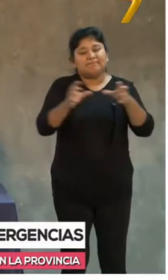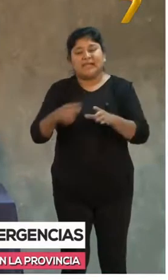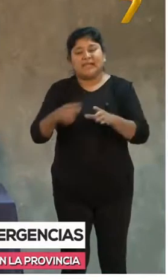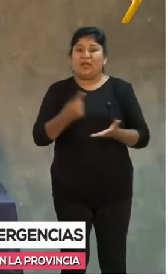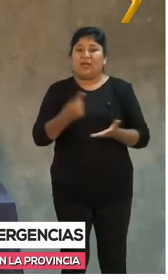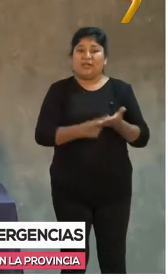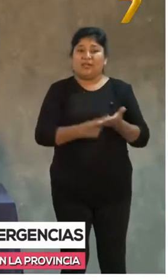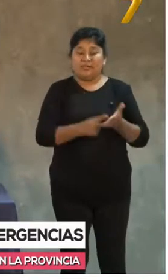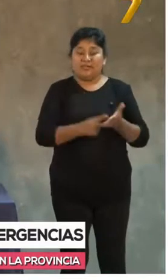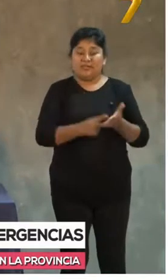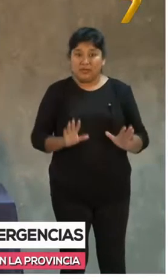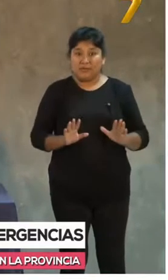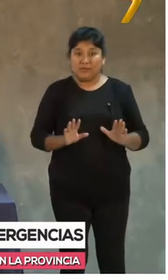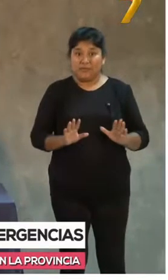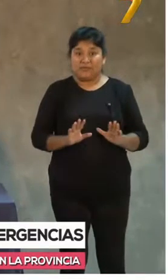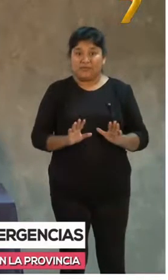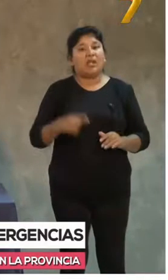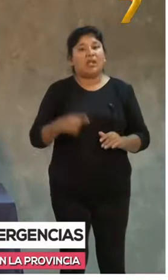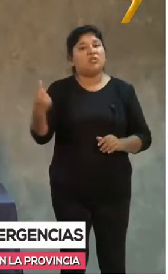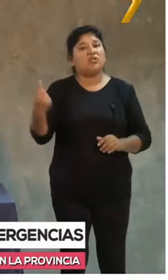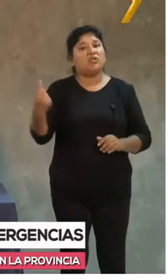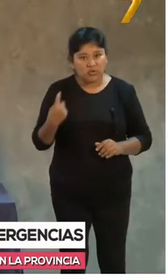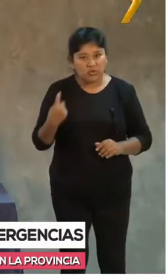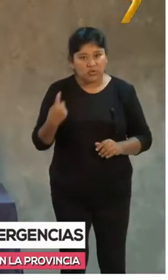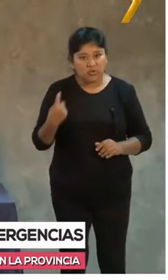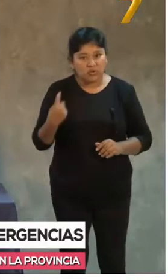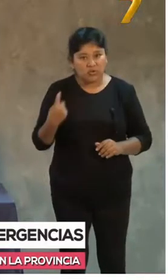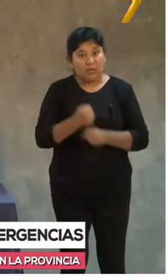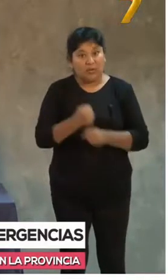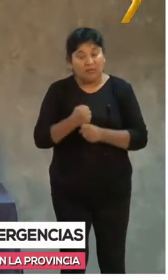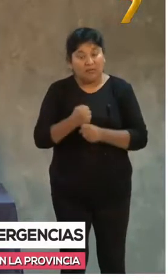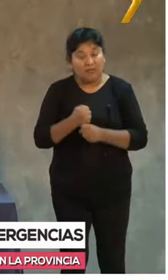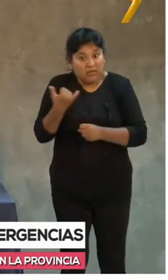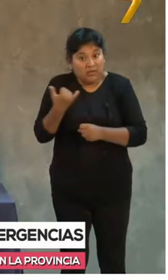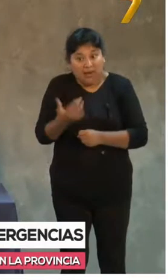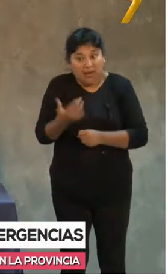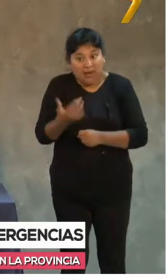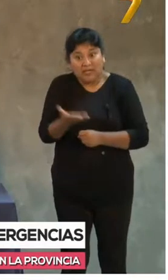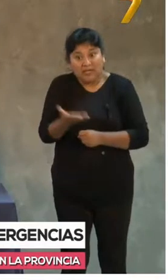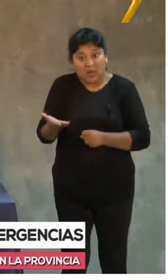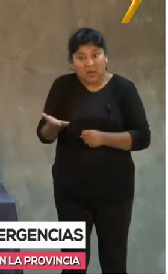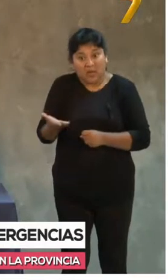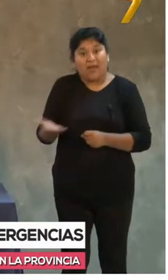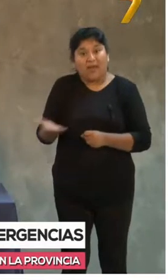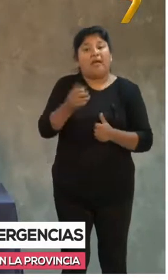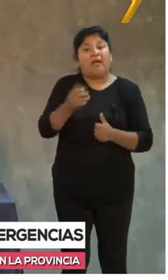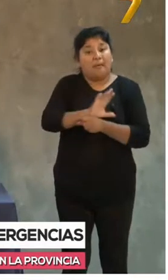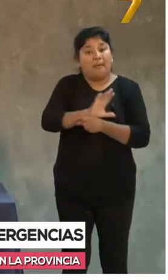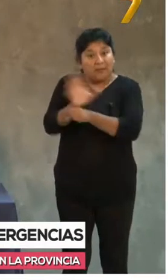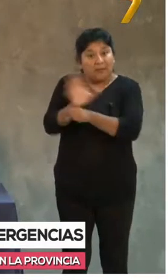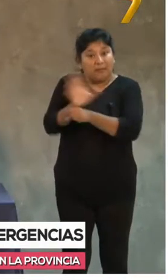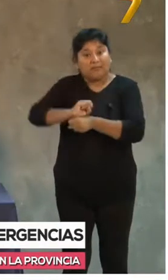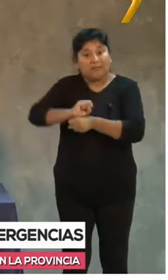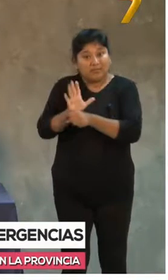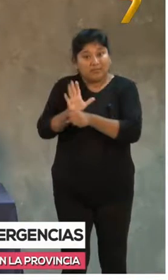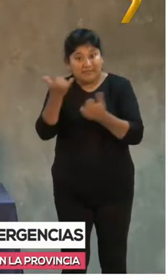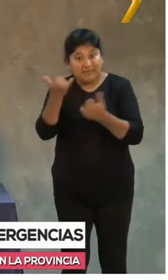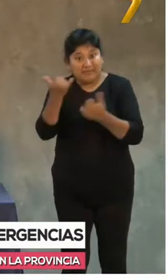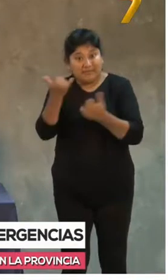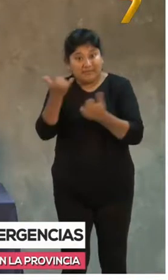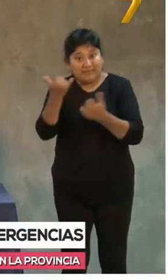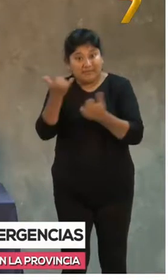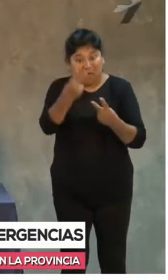casos confirmados de coronavirus y con casos sospechosos. Así que aquellos que deben recibir en primer lugar la protección son las